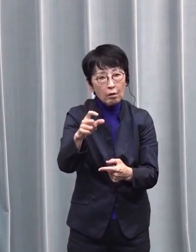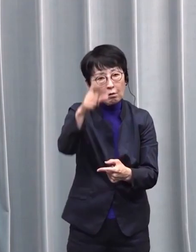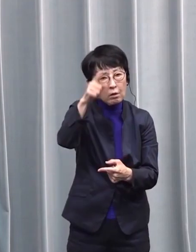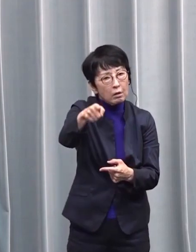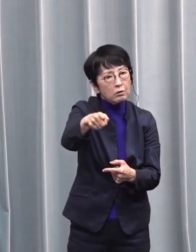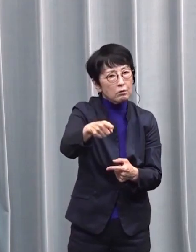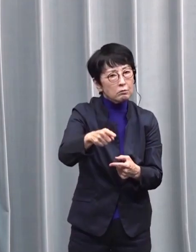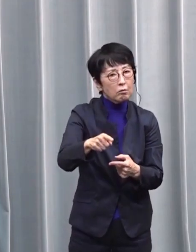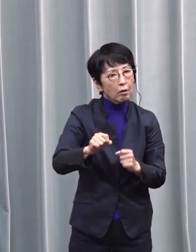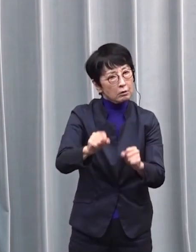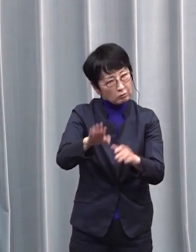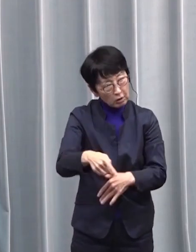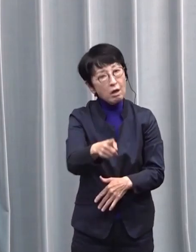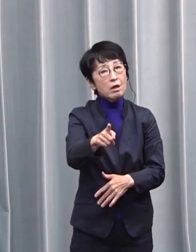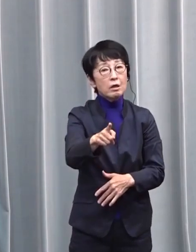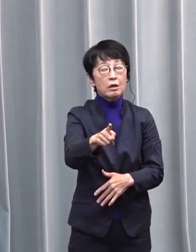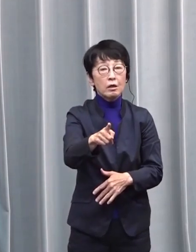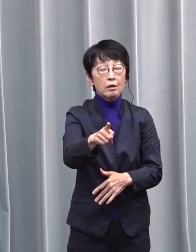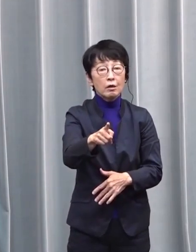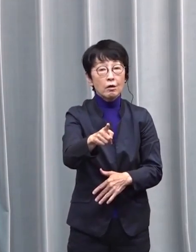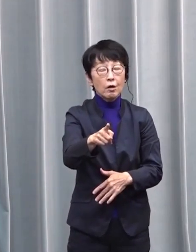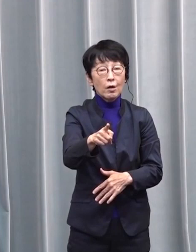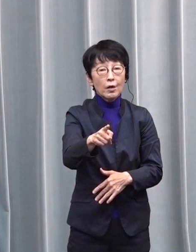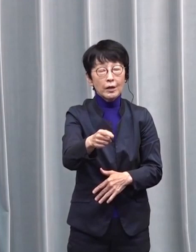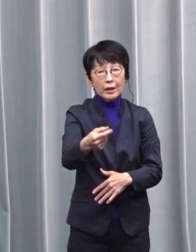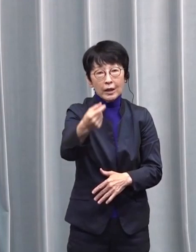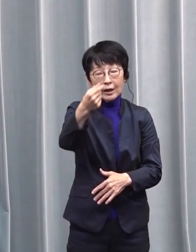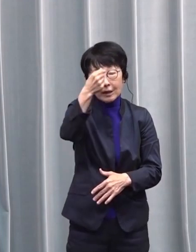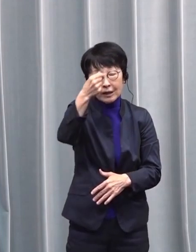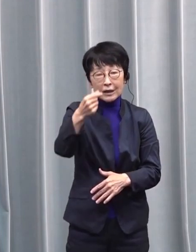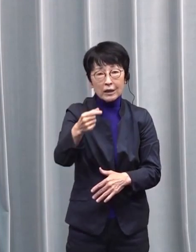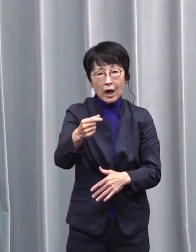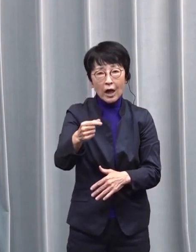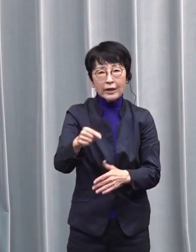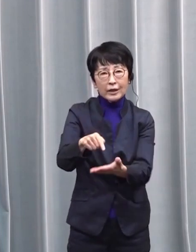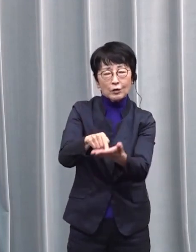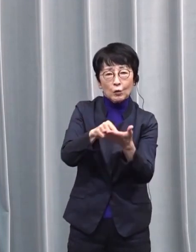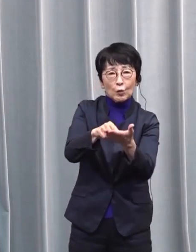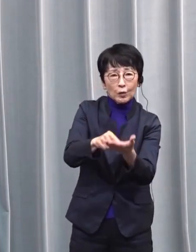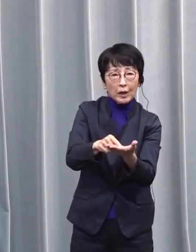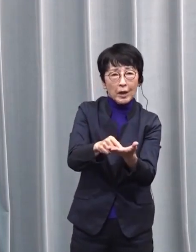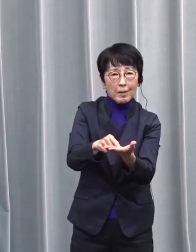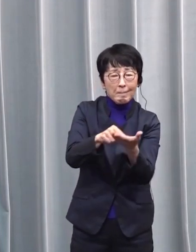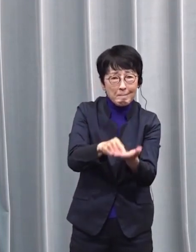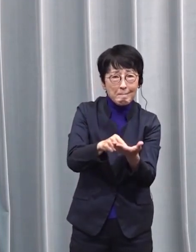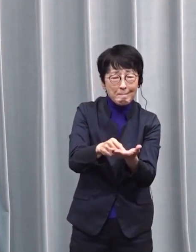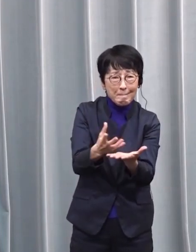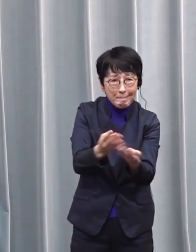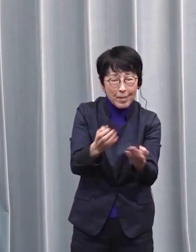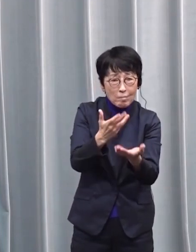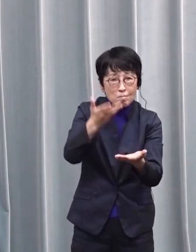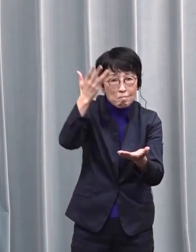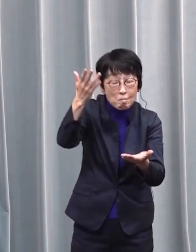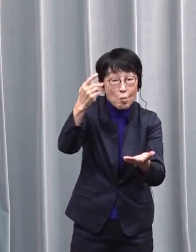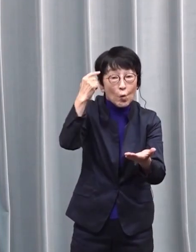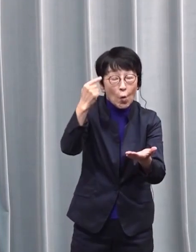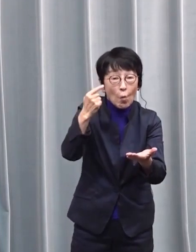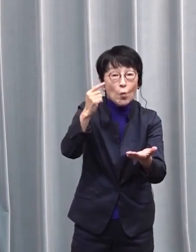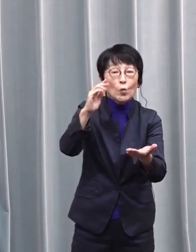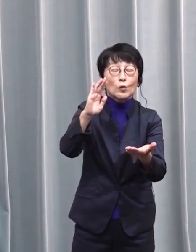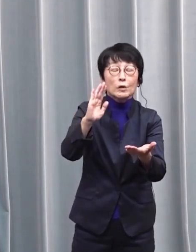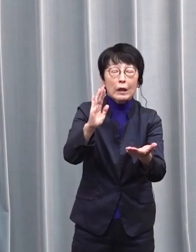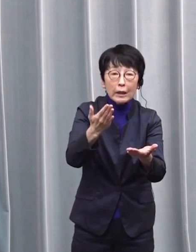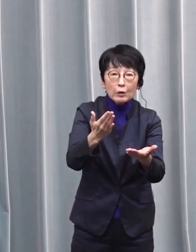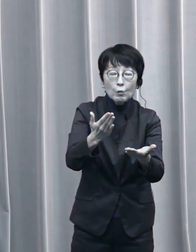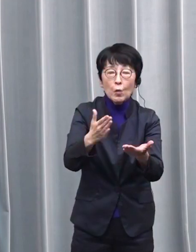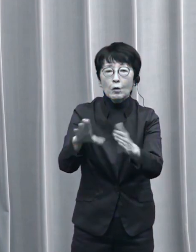しょうか。もしかしたらいろんな被害届が出るかもしれないのに、それをまあ穏便に済ませようとした可能